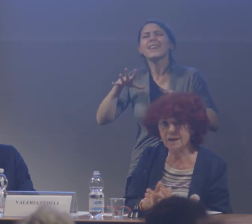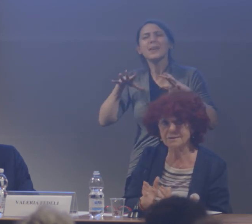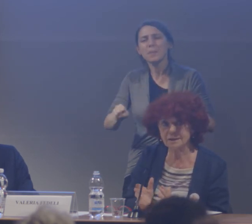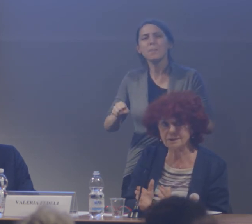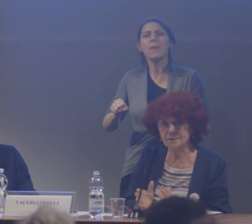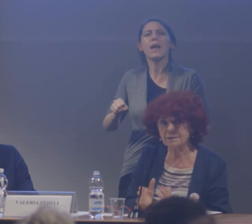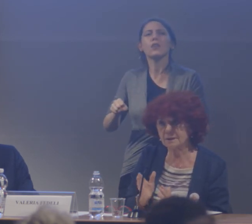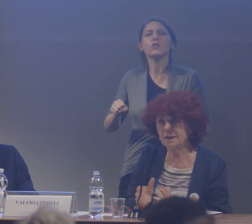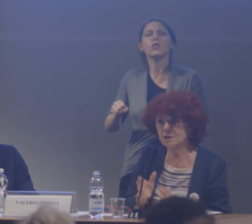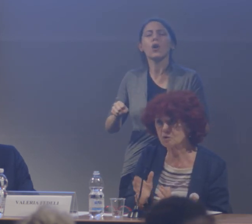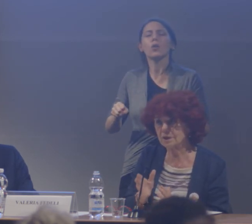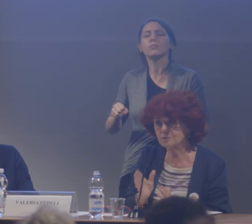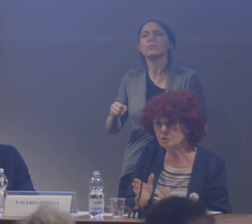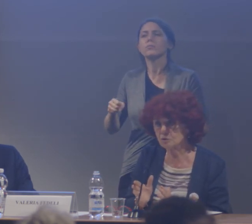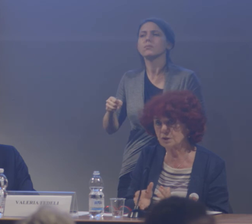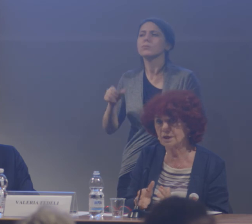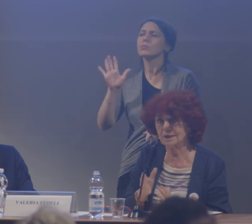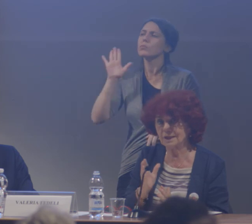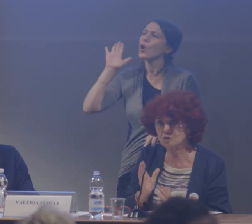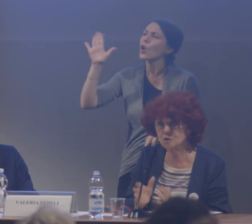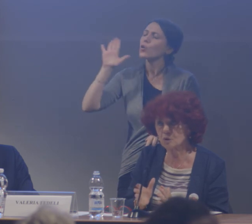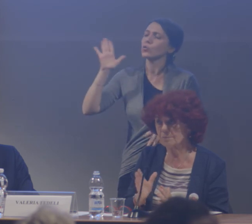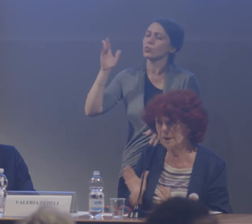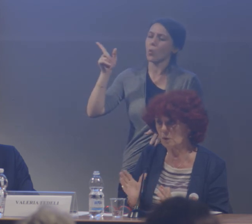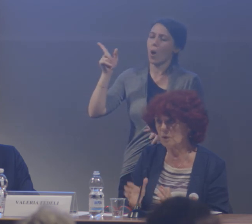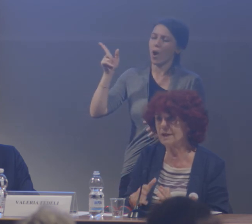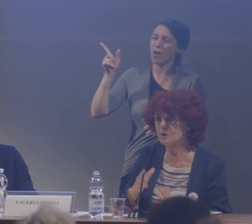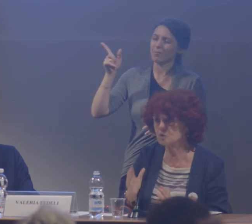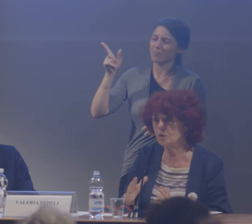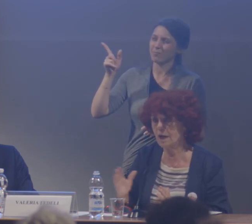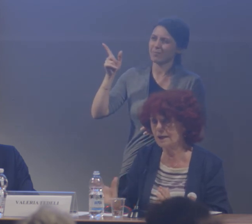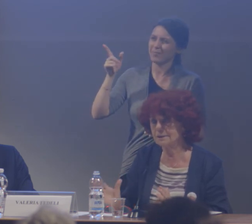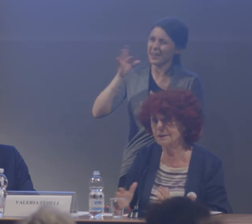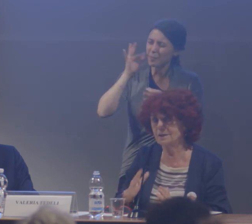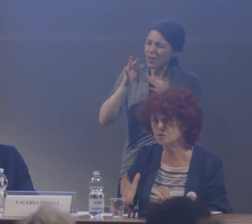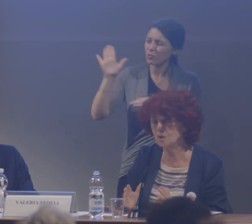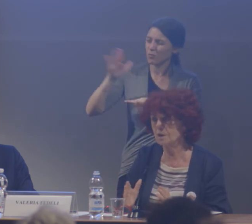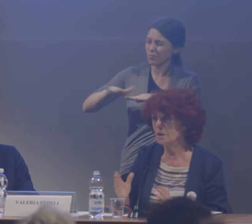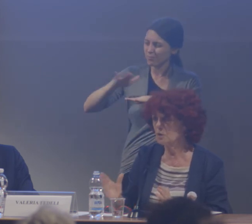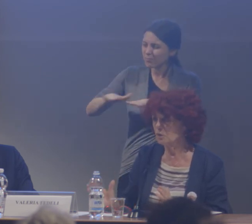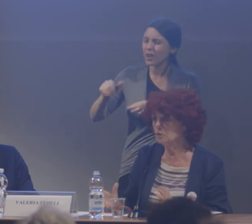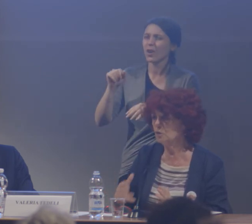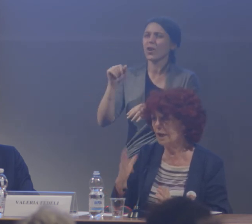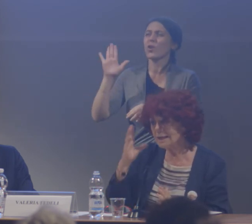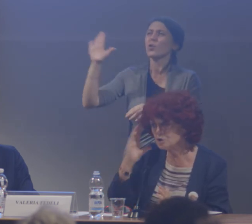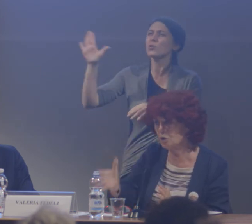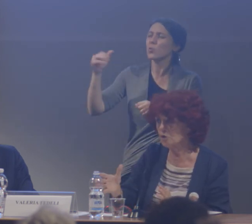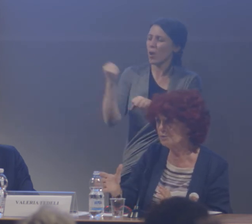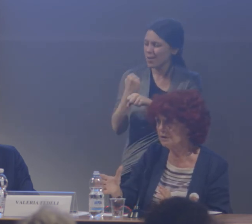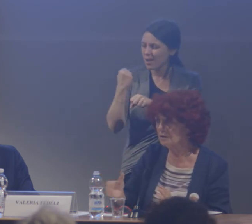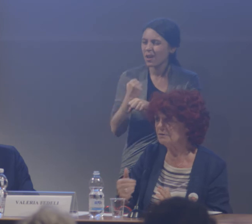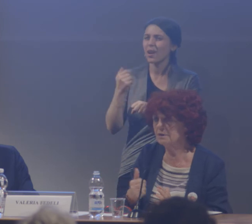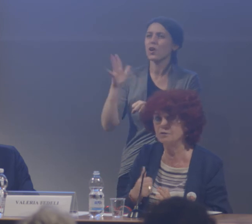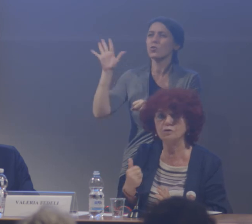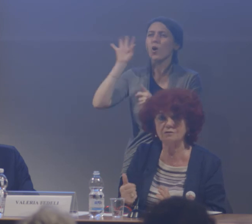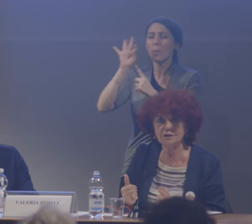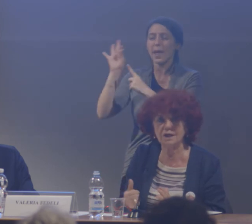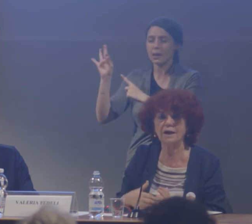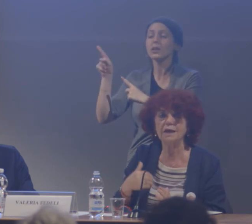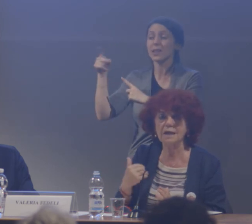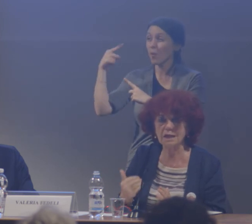è esattamente che la sua lezione, le sue parole, i suoi atti, la sua cultura, i suoi obiettivi